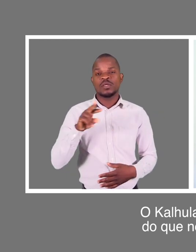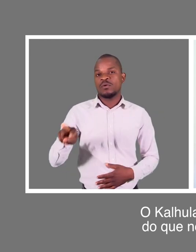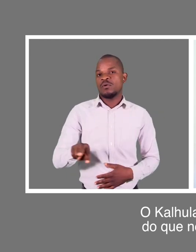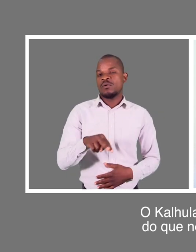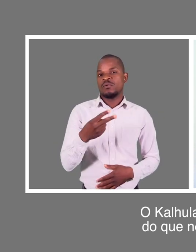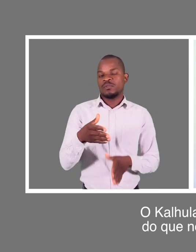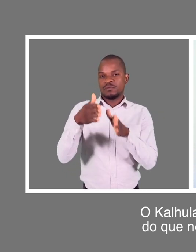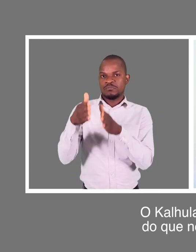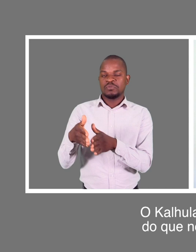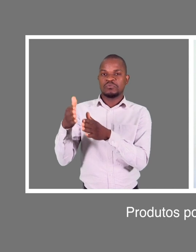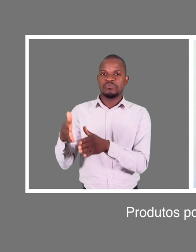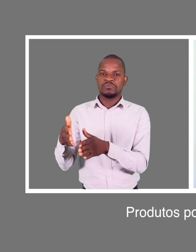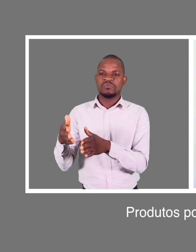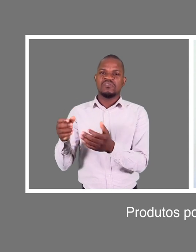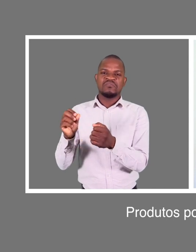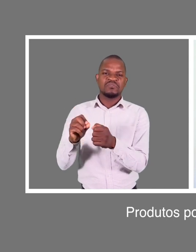serviços.